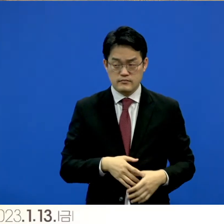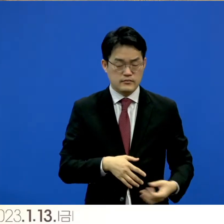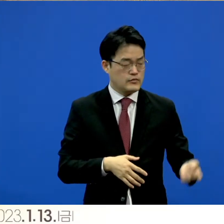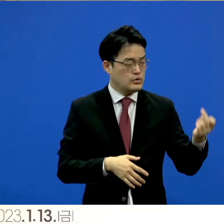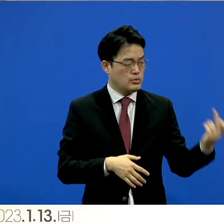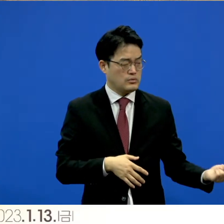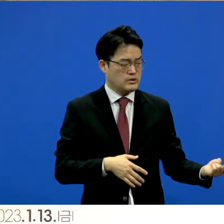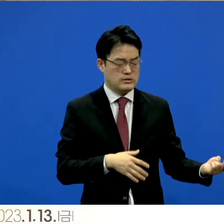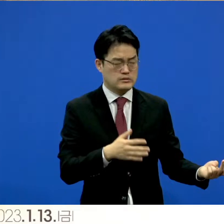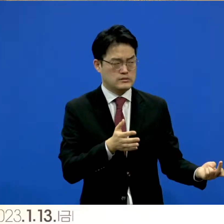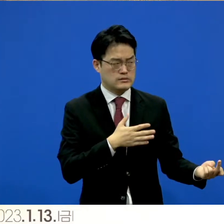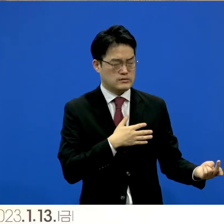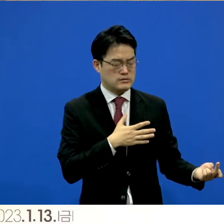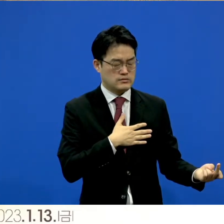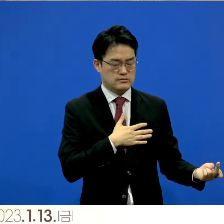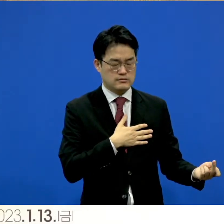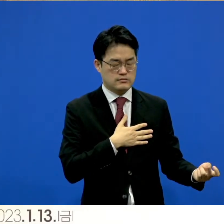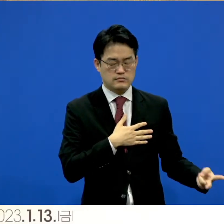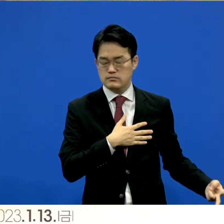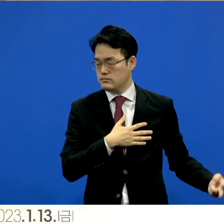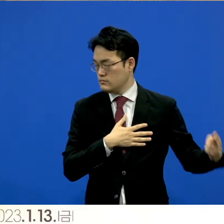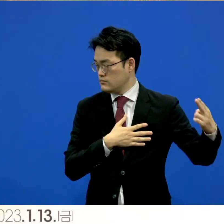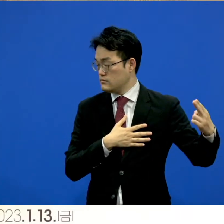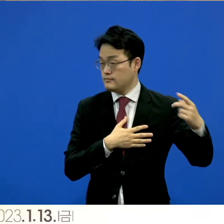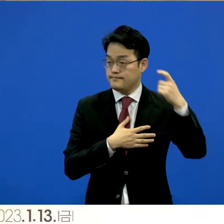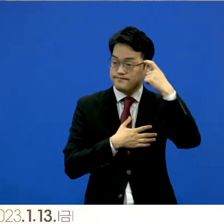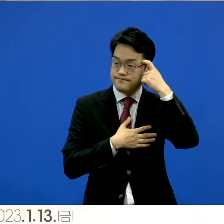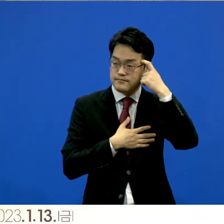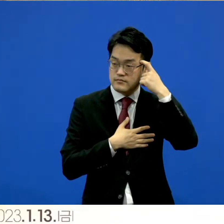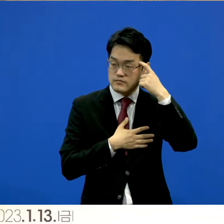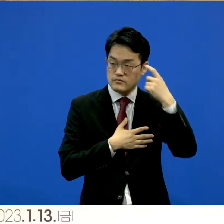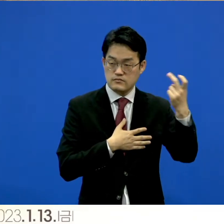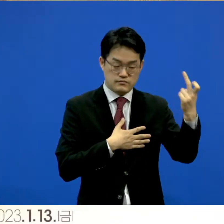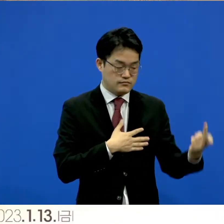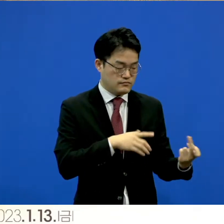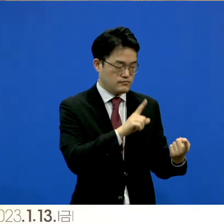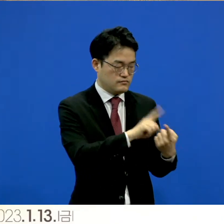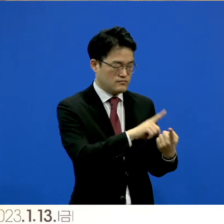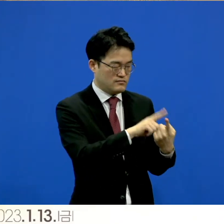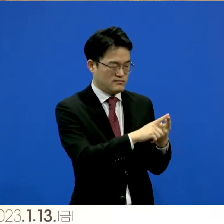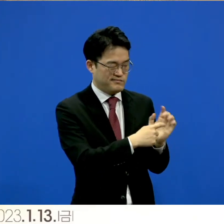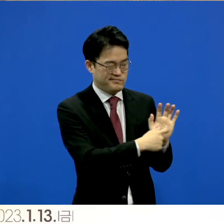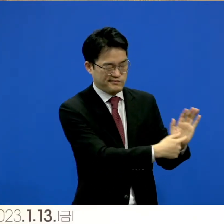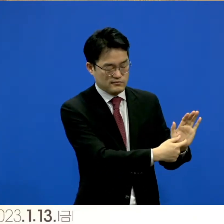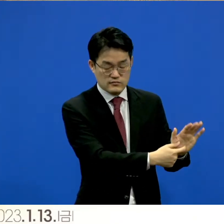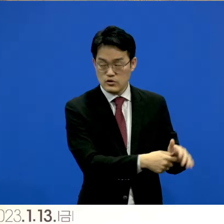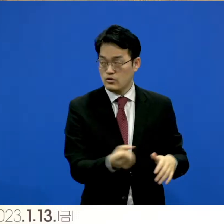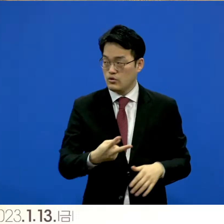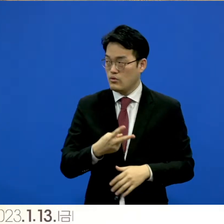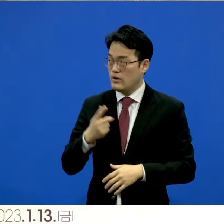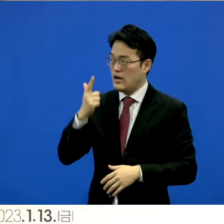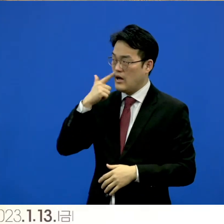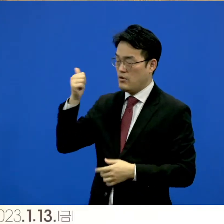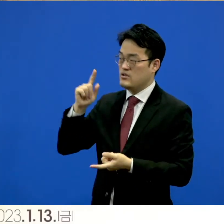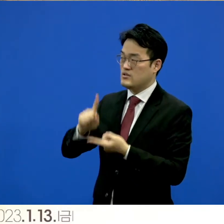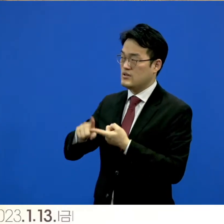배제시키고 맙니다. 이것은 동생에 대한 거부이지만 사실상 아버지에 대한 거부입니다.